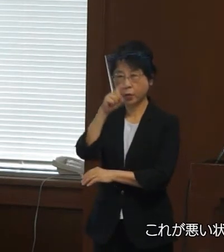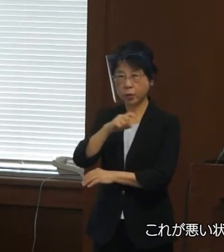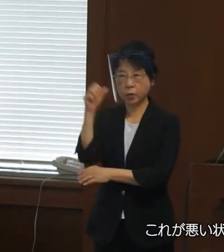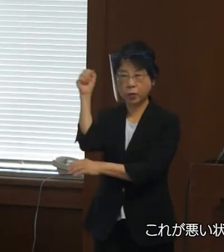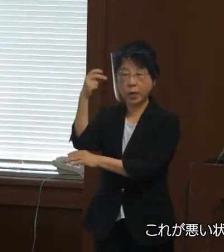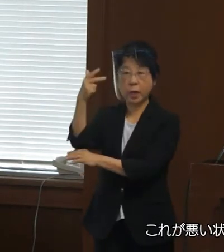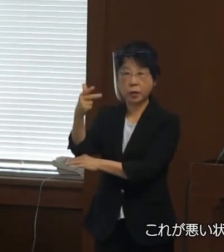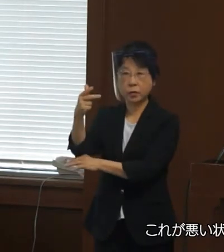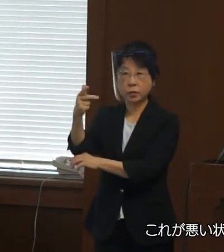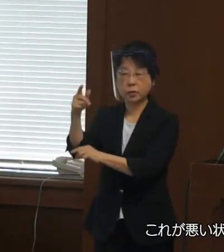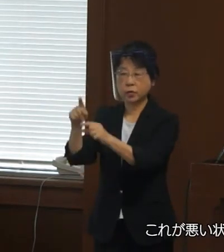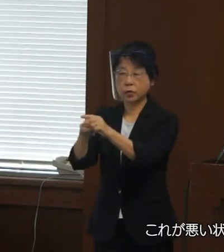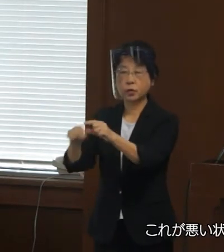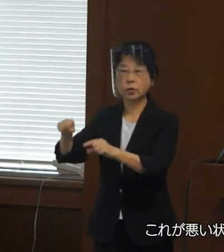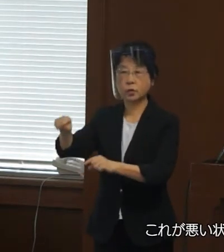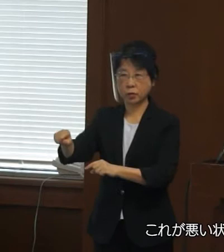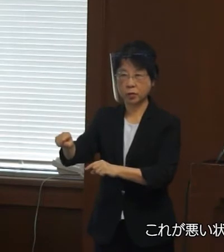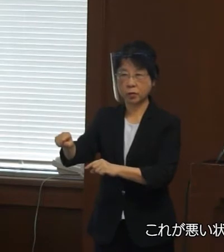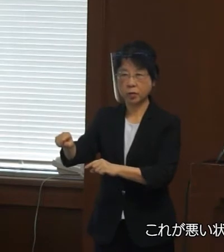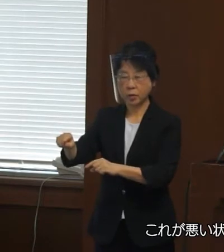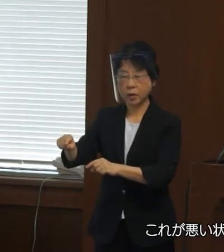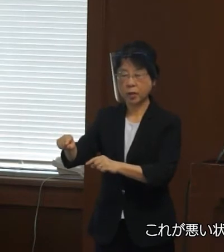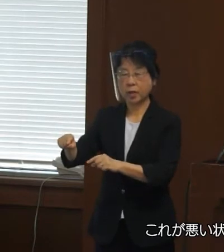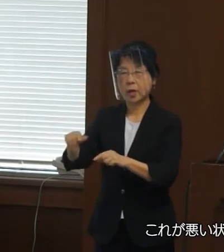これ悪い状況になった時に